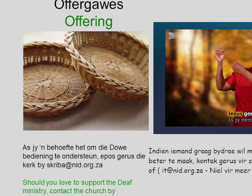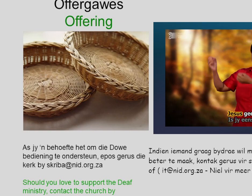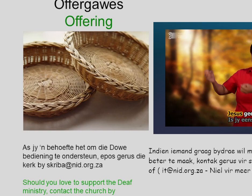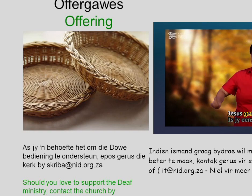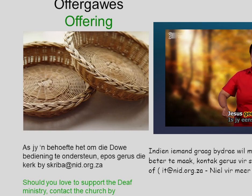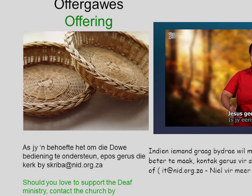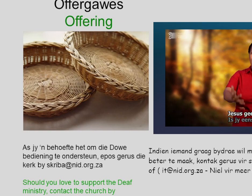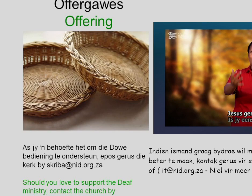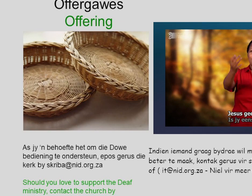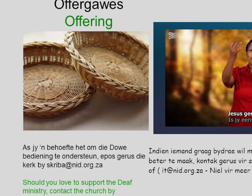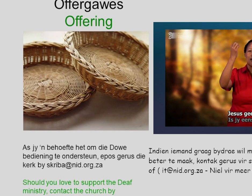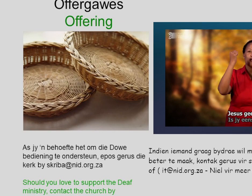Jesus gee krag.